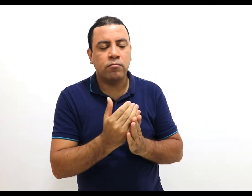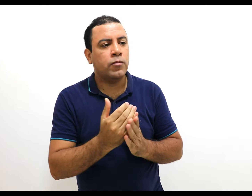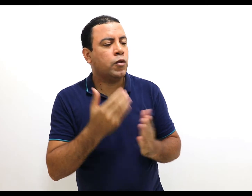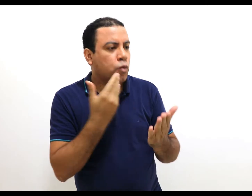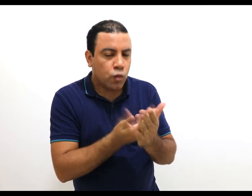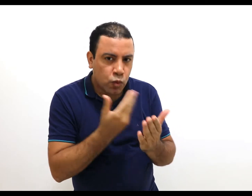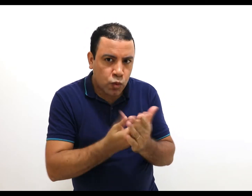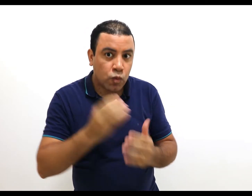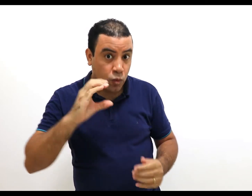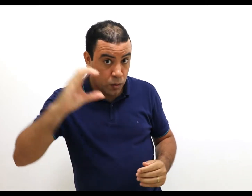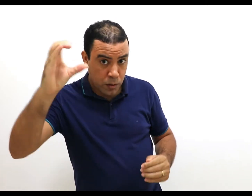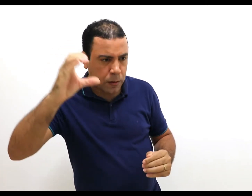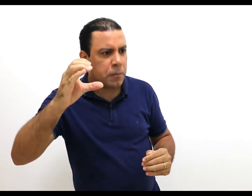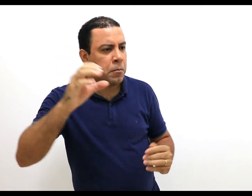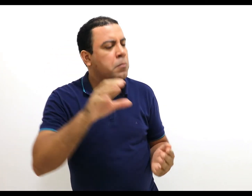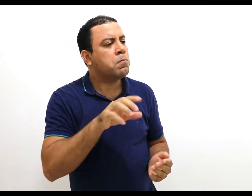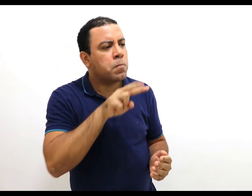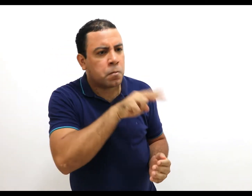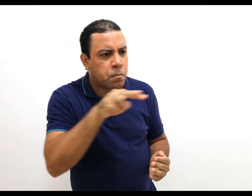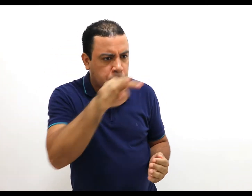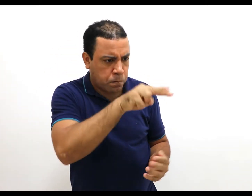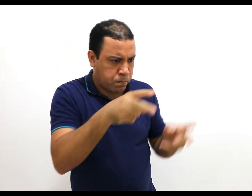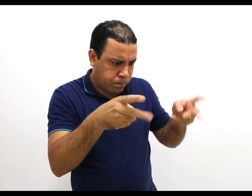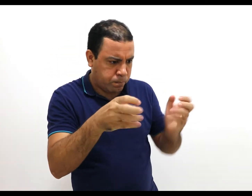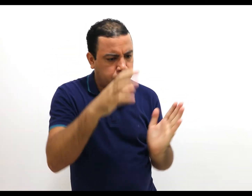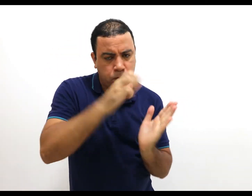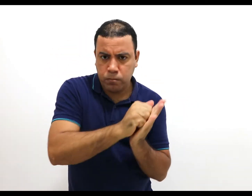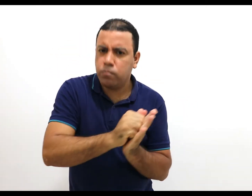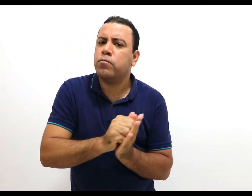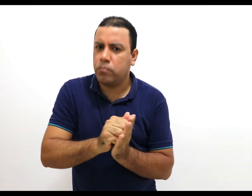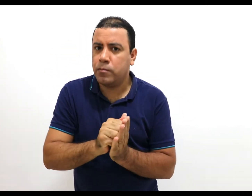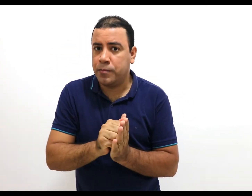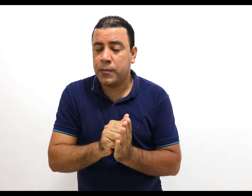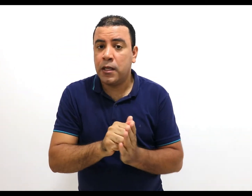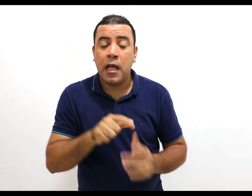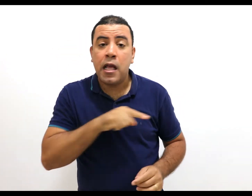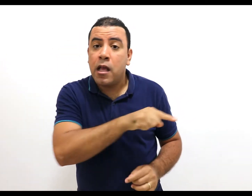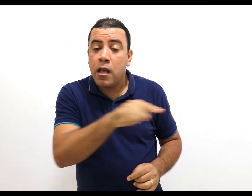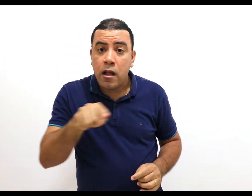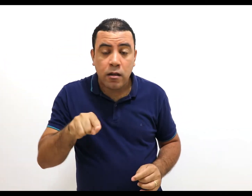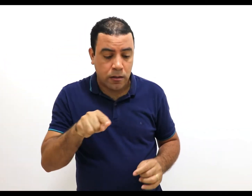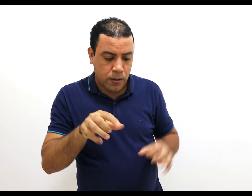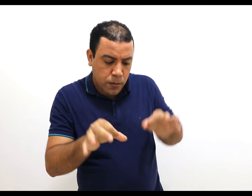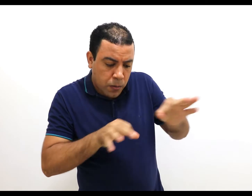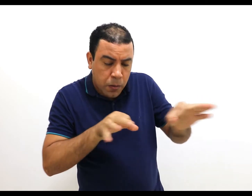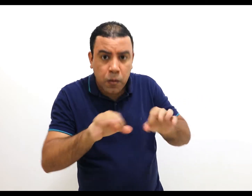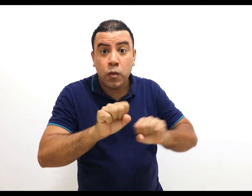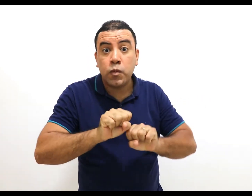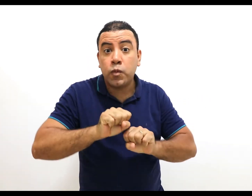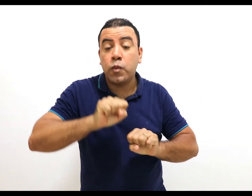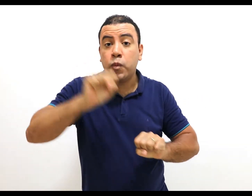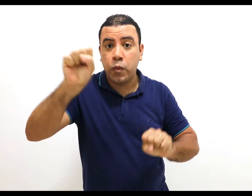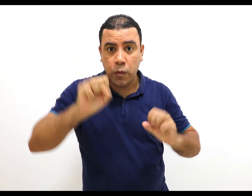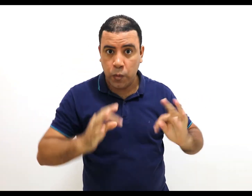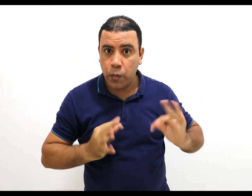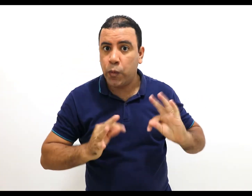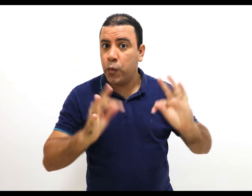da percepção, temos estudos científicos que registram a criação de soluções